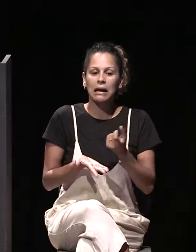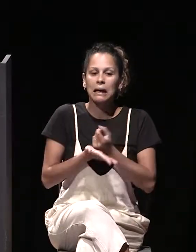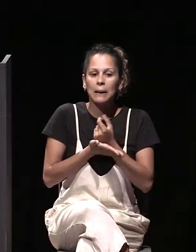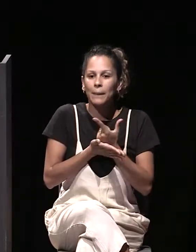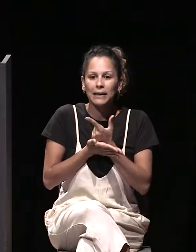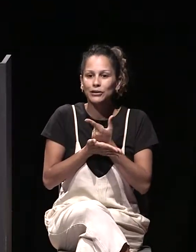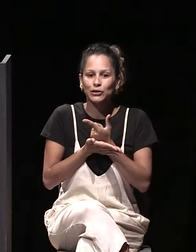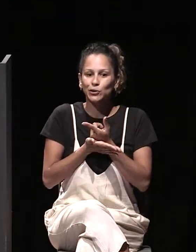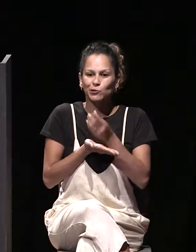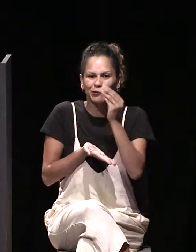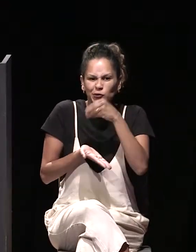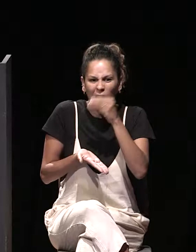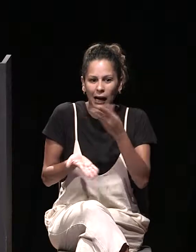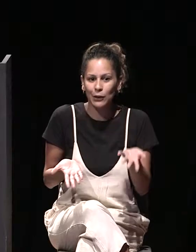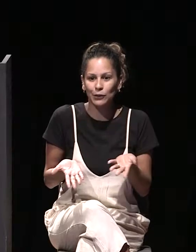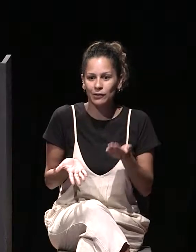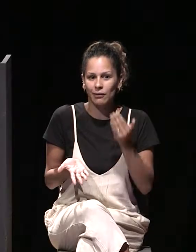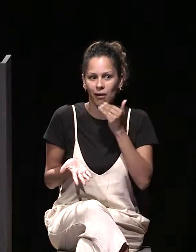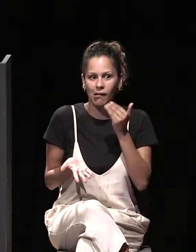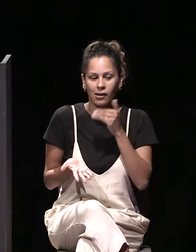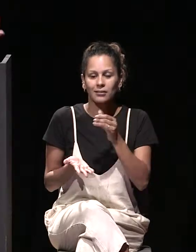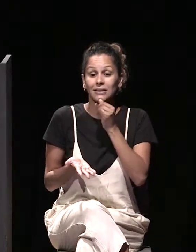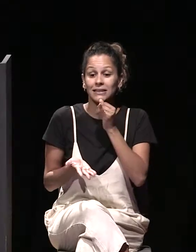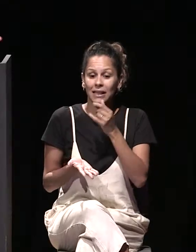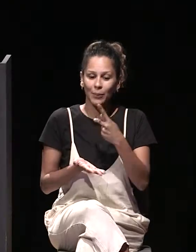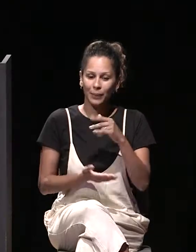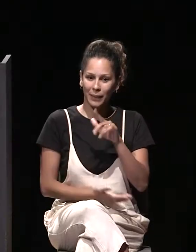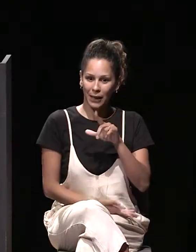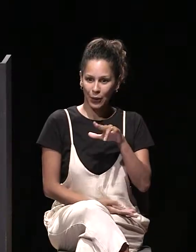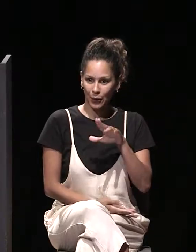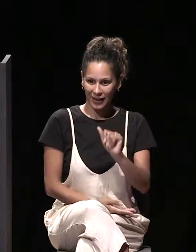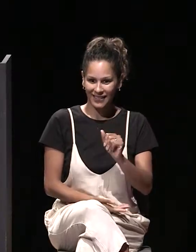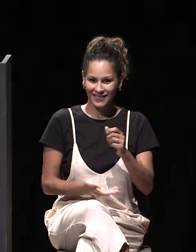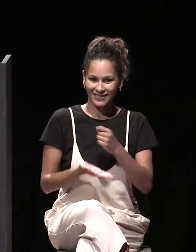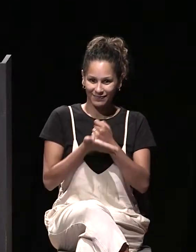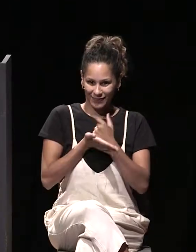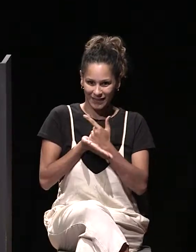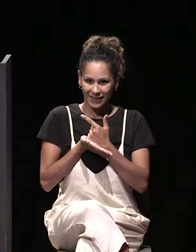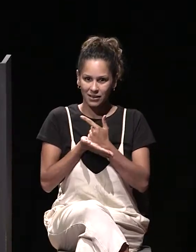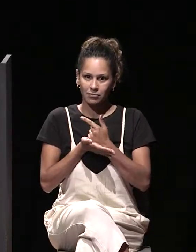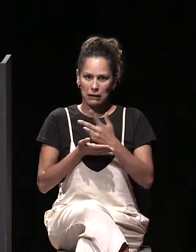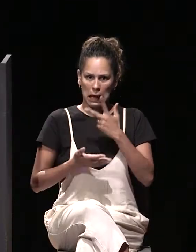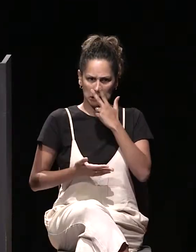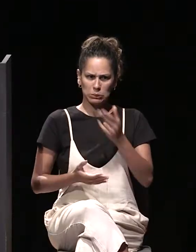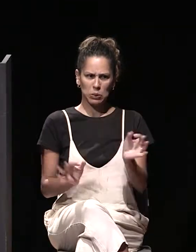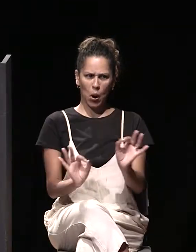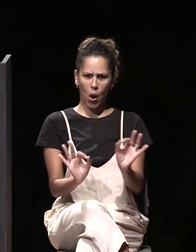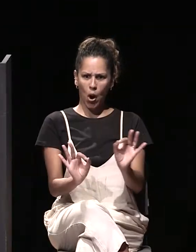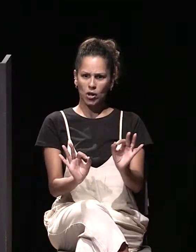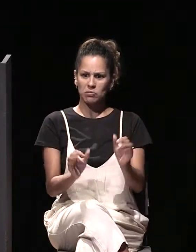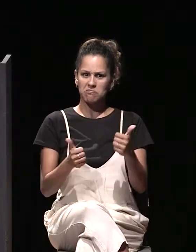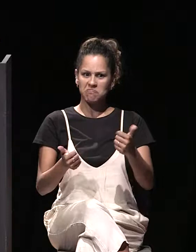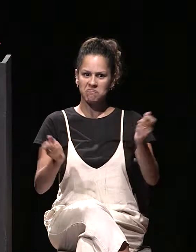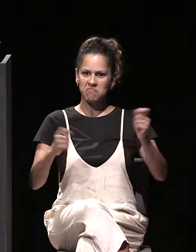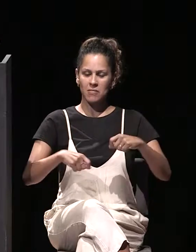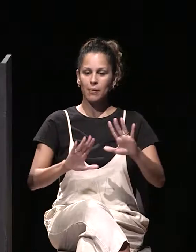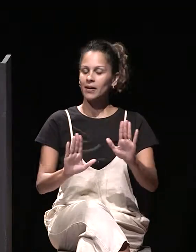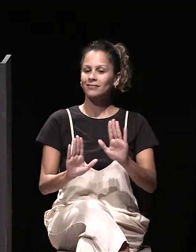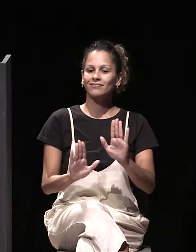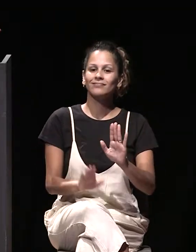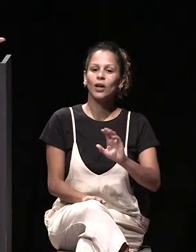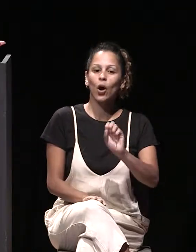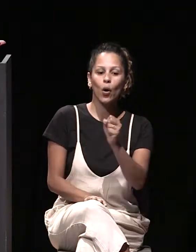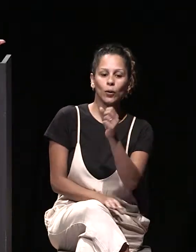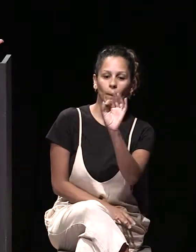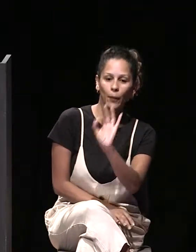falha muito, como a pílula, por exemplo, que as pessoas acham que a pílula é muito eficaz, mas a pílula, em população, 8%